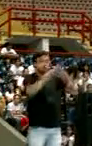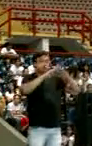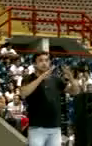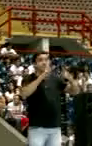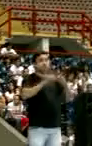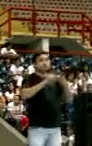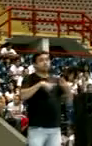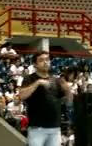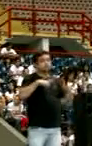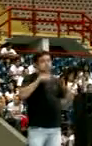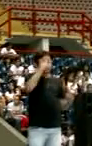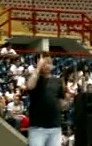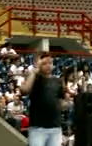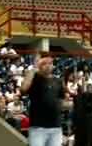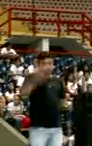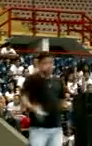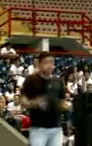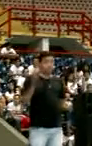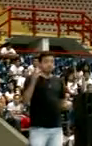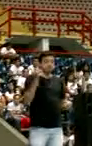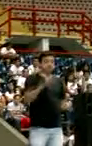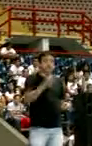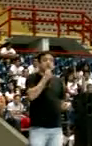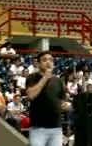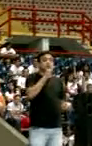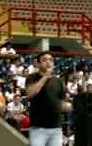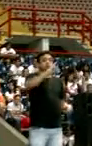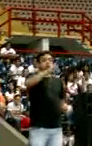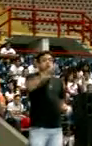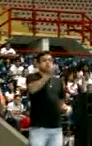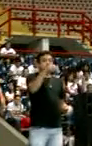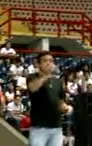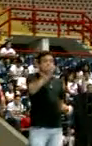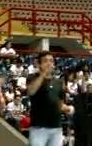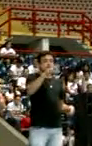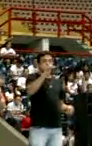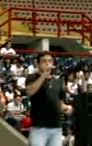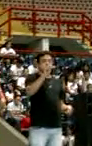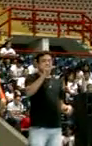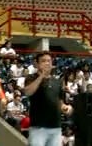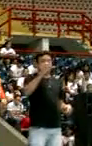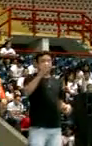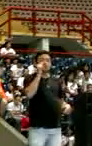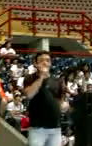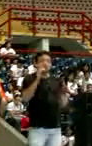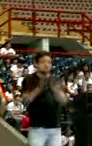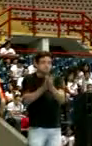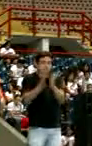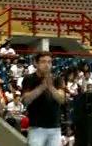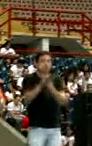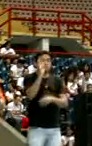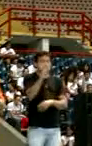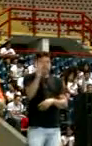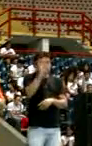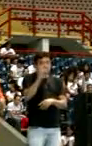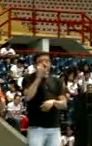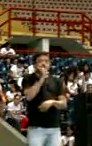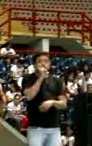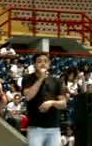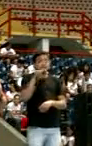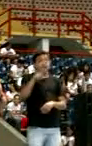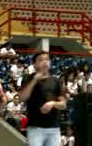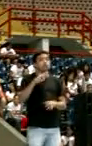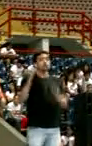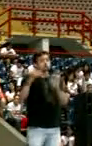figura sensacional. Menina Joana d'Arc. Uma pobre camponesa francesa,